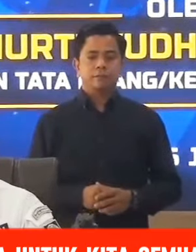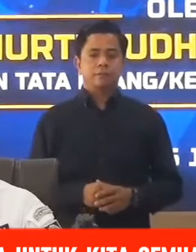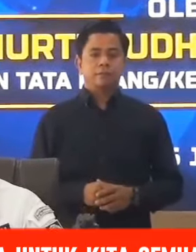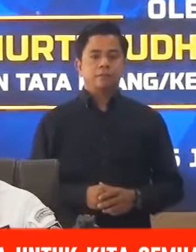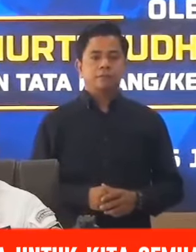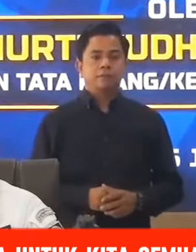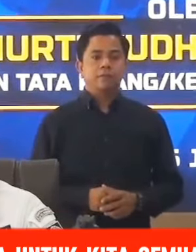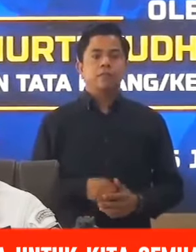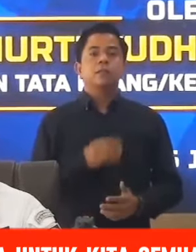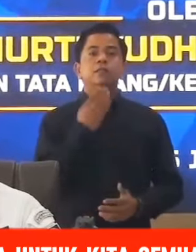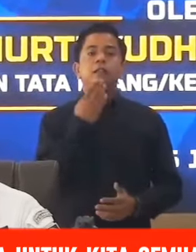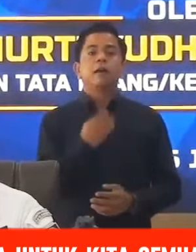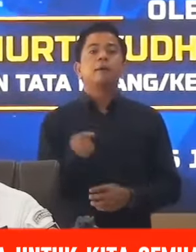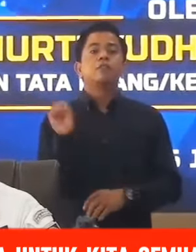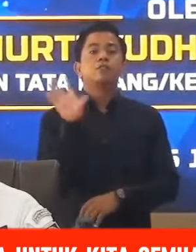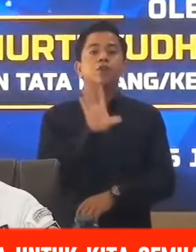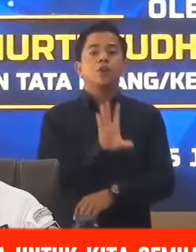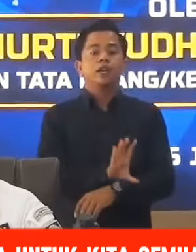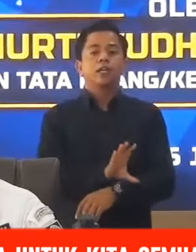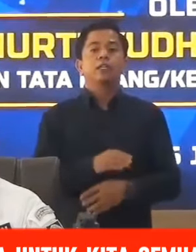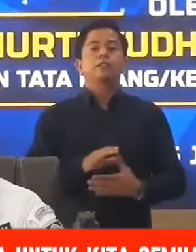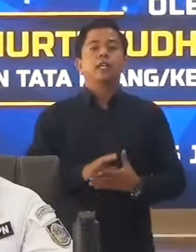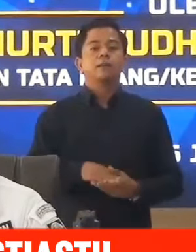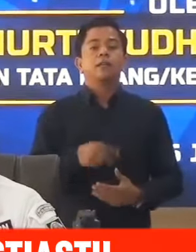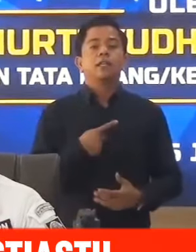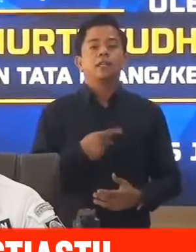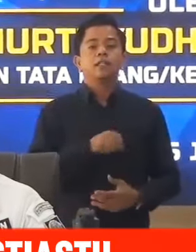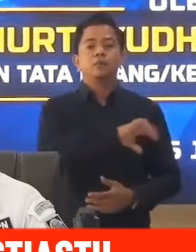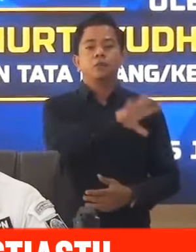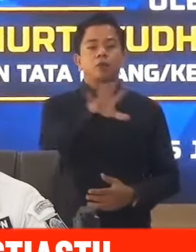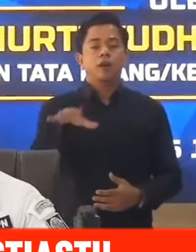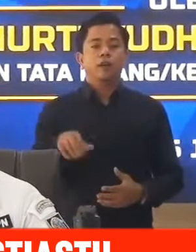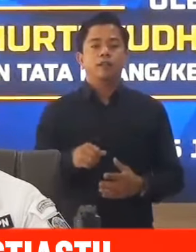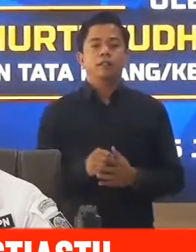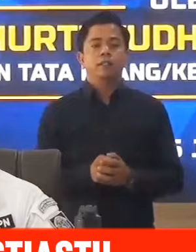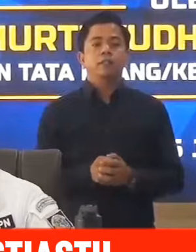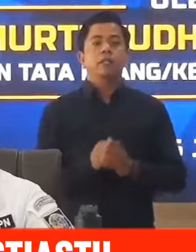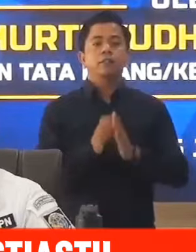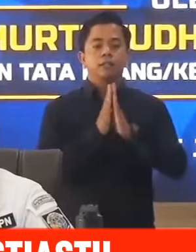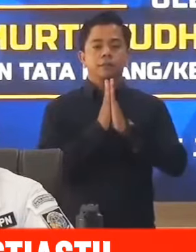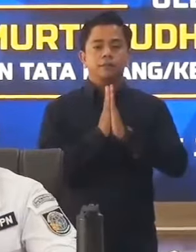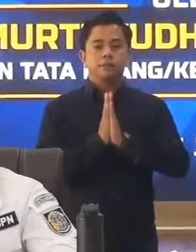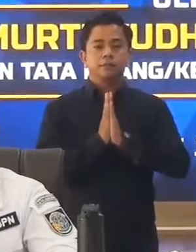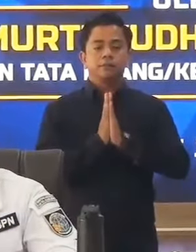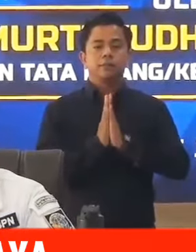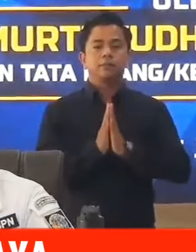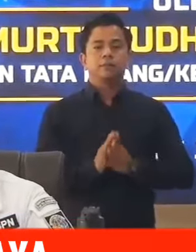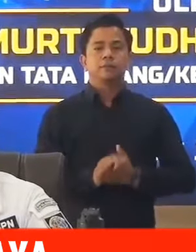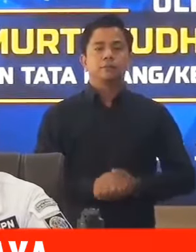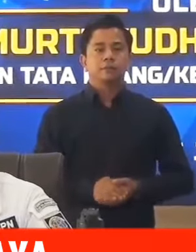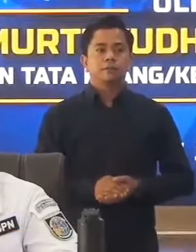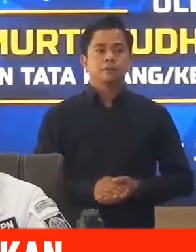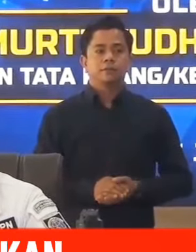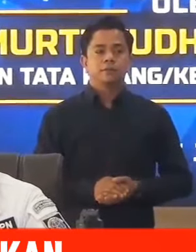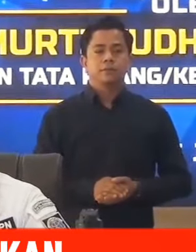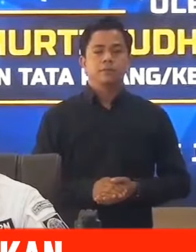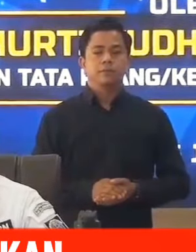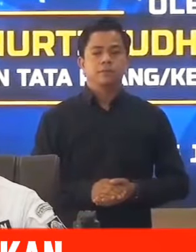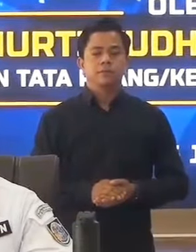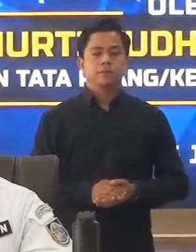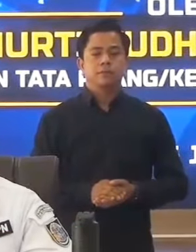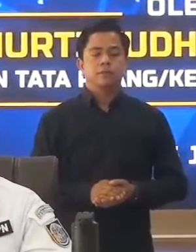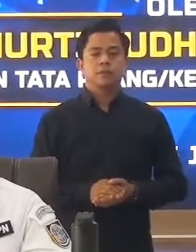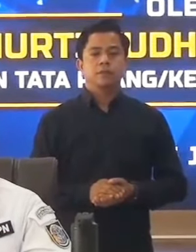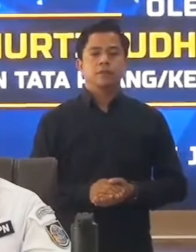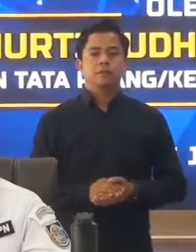wabarakatuh. Selamat sore dan salam sejahtera bagi kita semua. Shalom, Om Swastiastu, Namo Buddhaya, salam